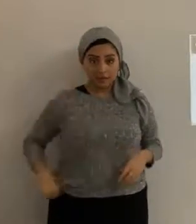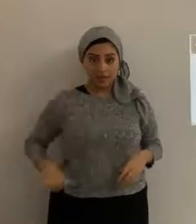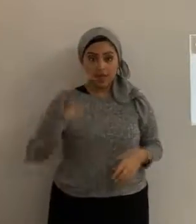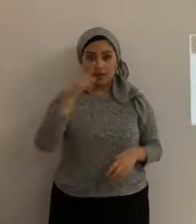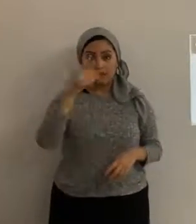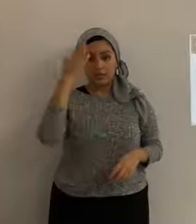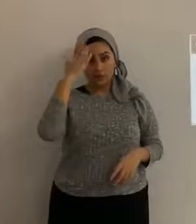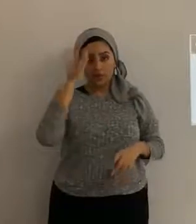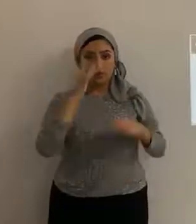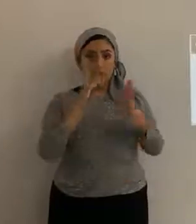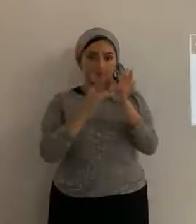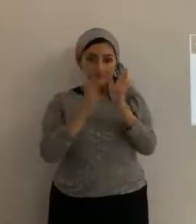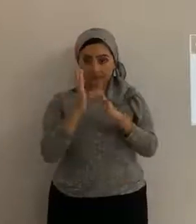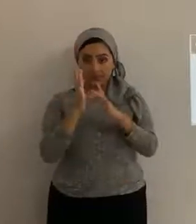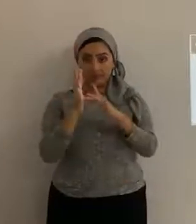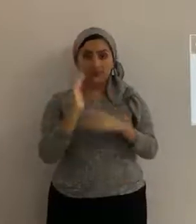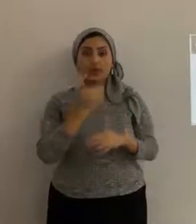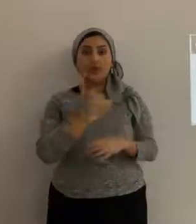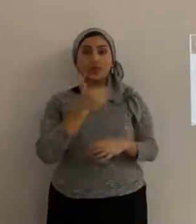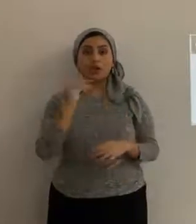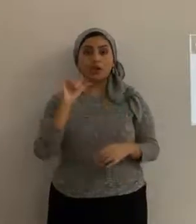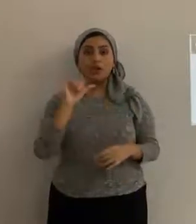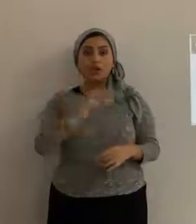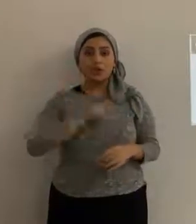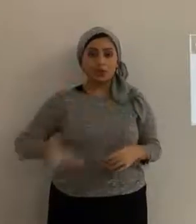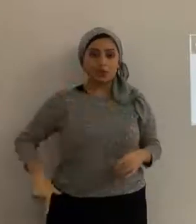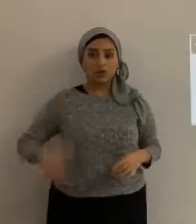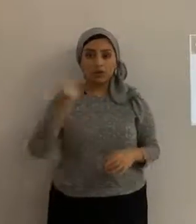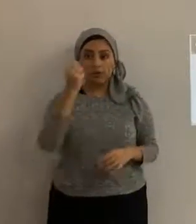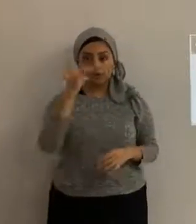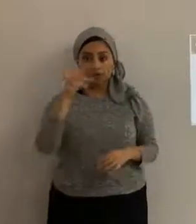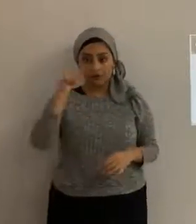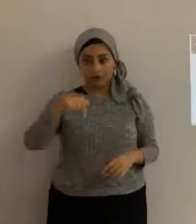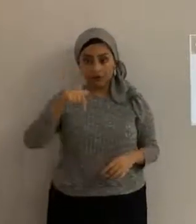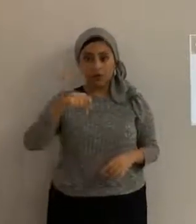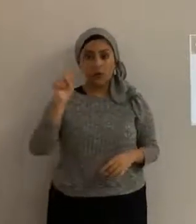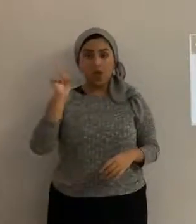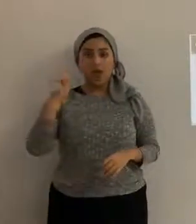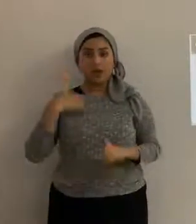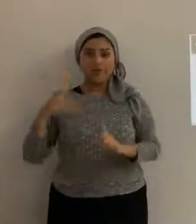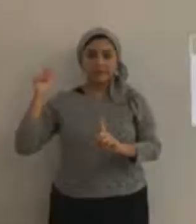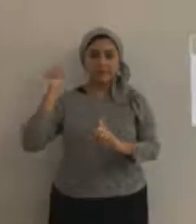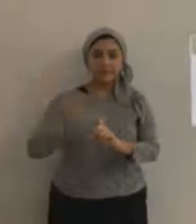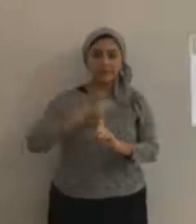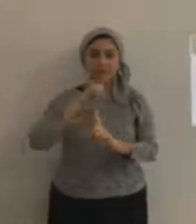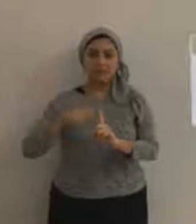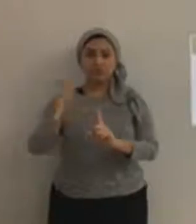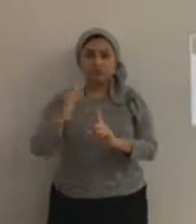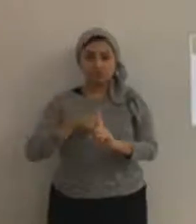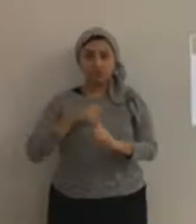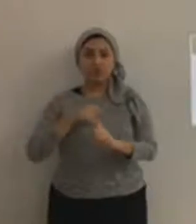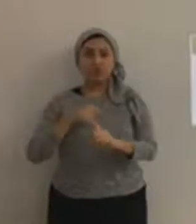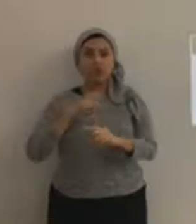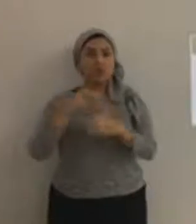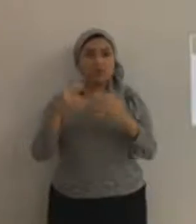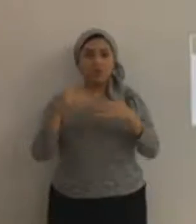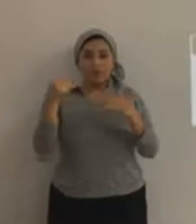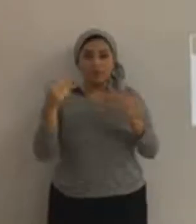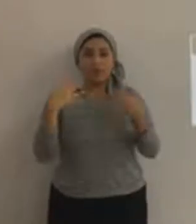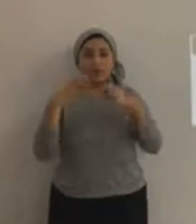como Jesucristo, nuestro Adón Yahshua Hamashiach, fue flagelado, látigos, todo eso lo ministro en el tema de